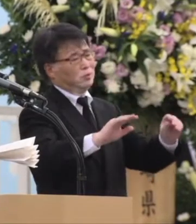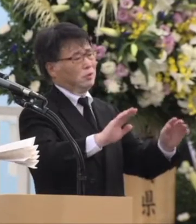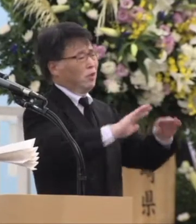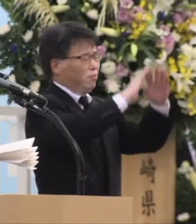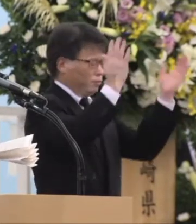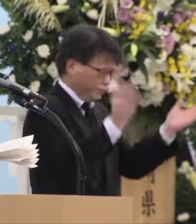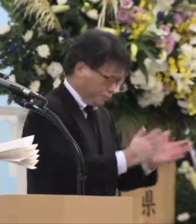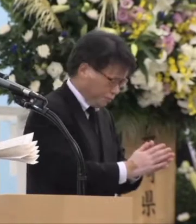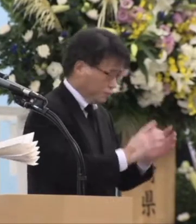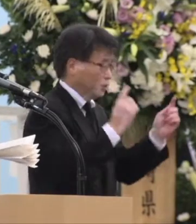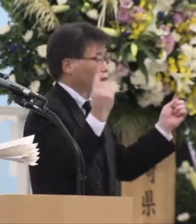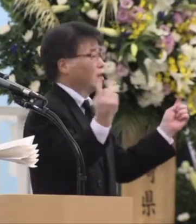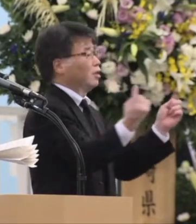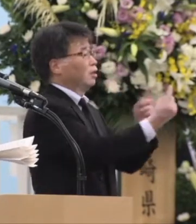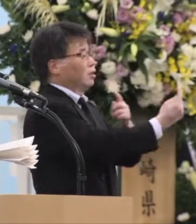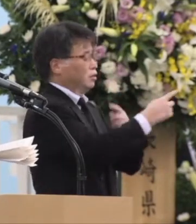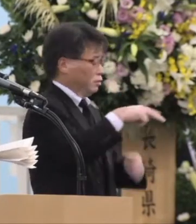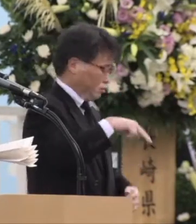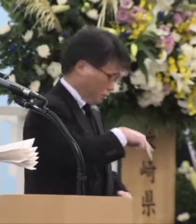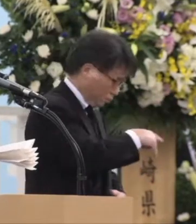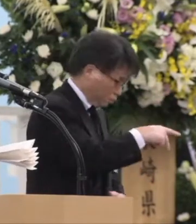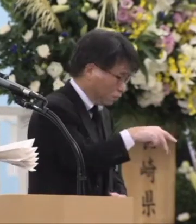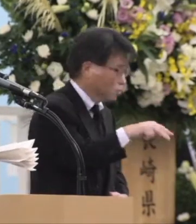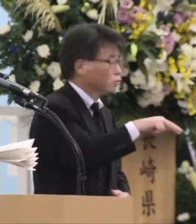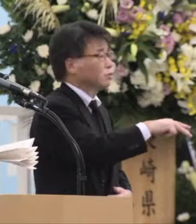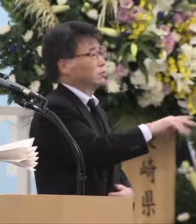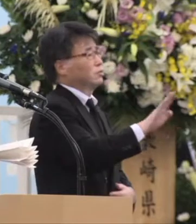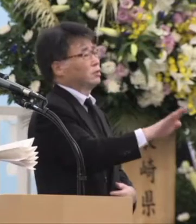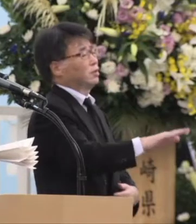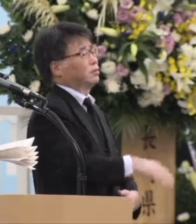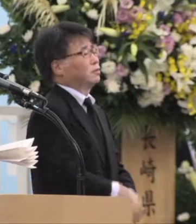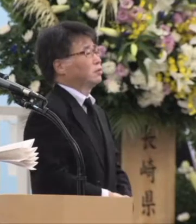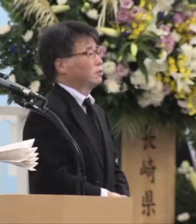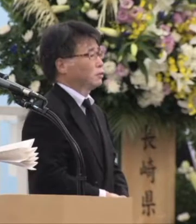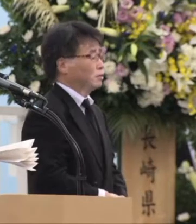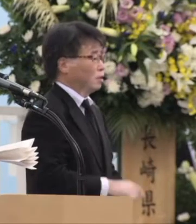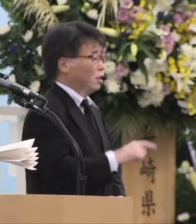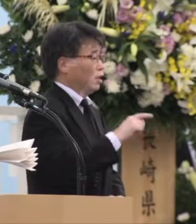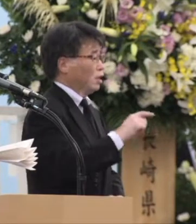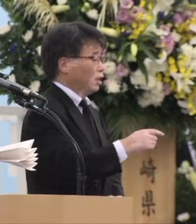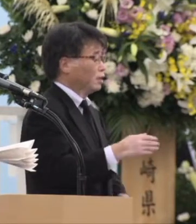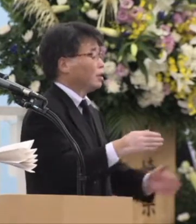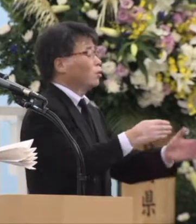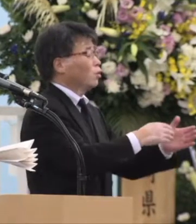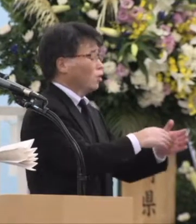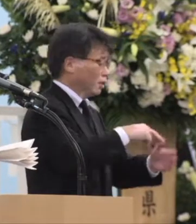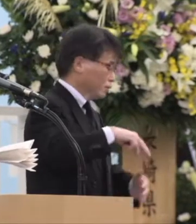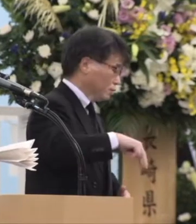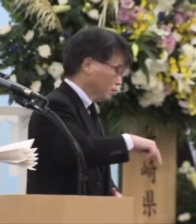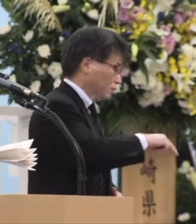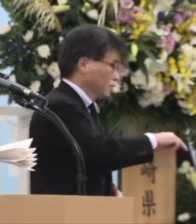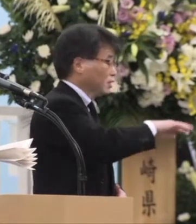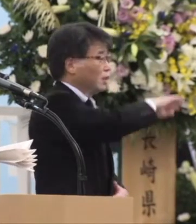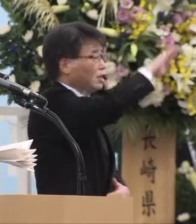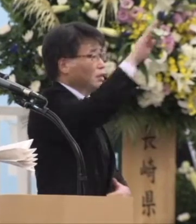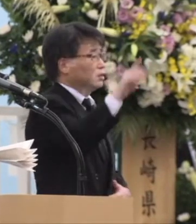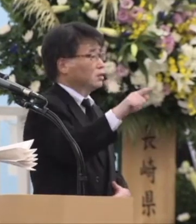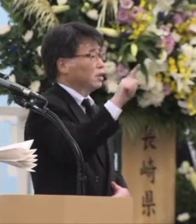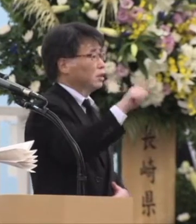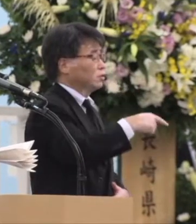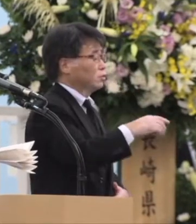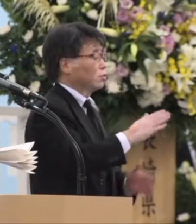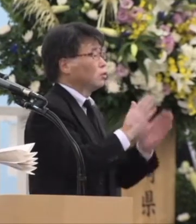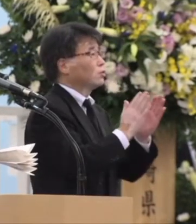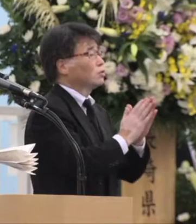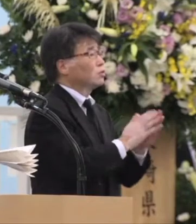界に迷い込んだようでした。ようやくたどり着いた山王神社近くの